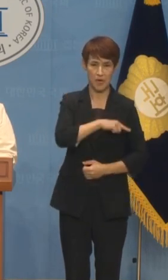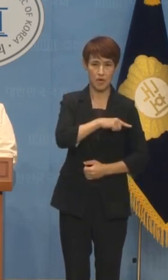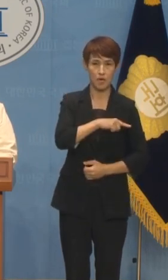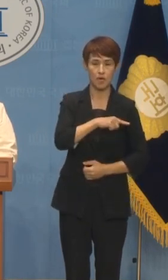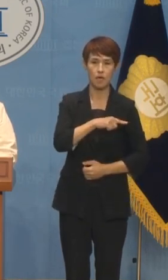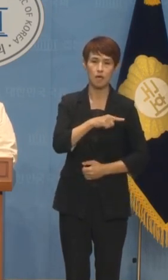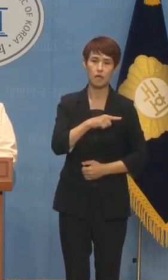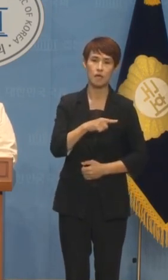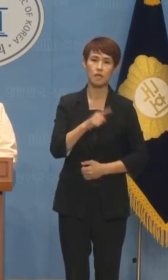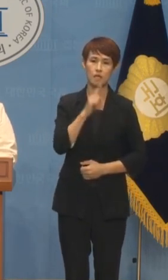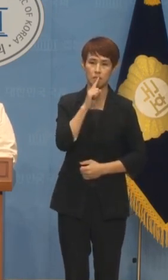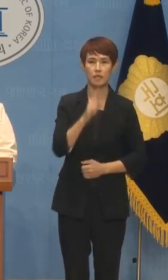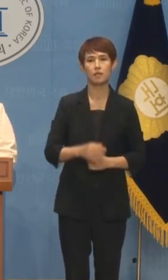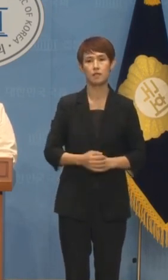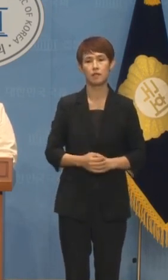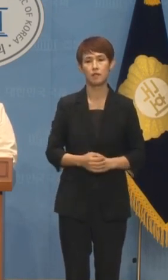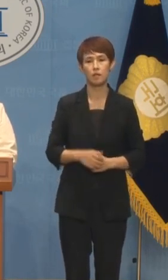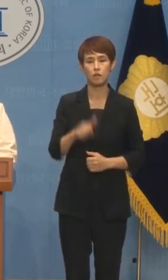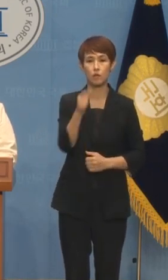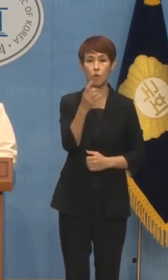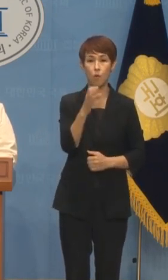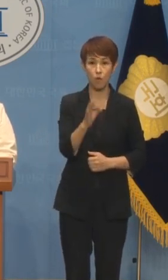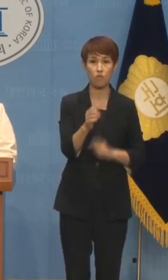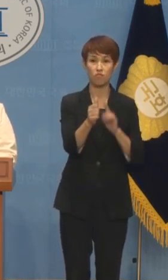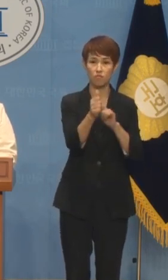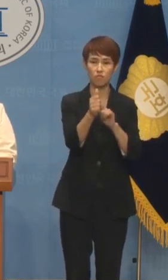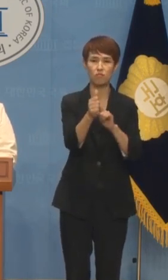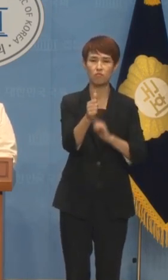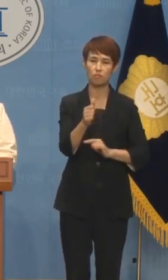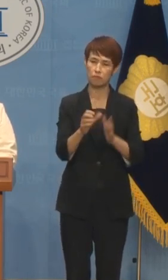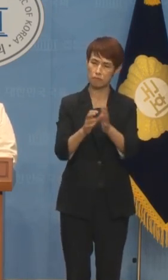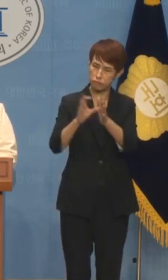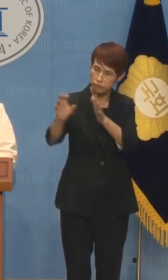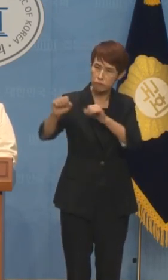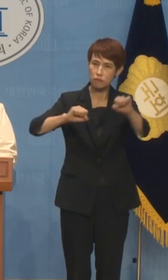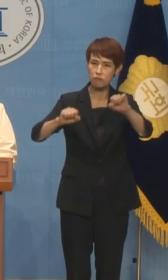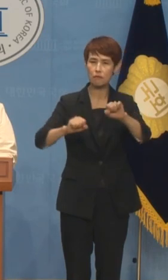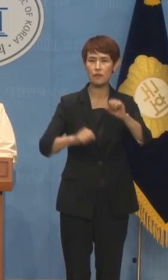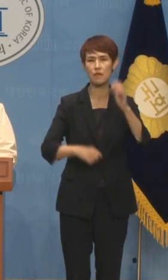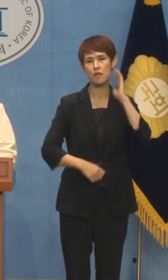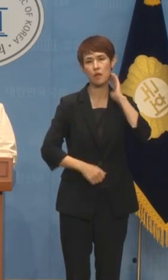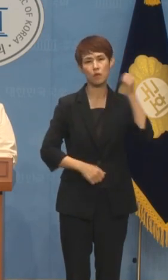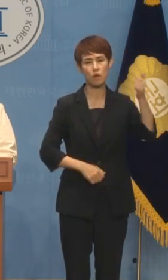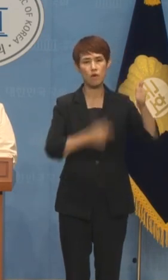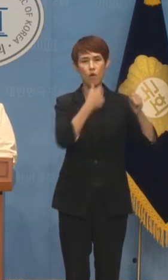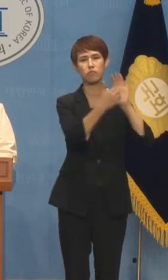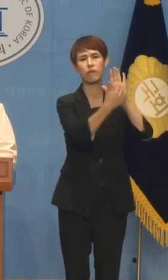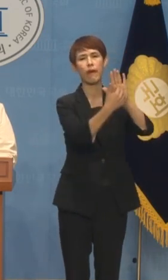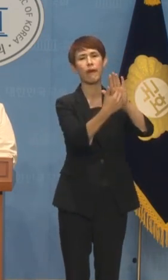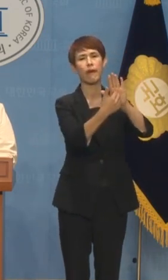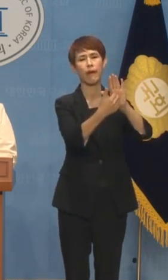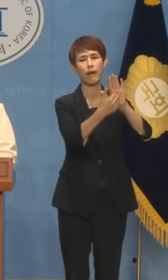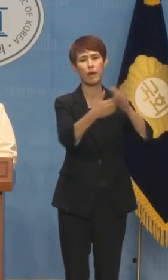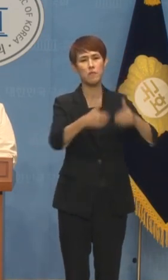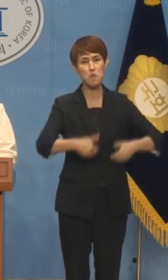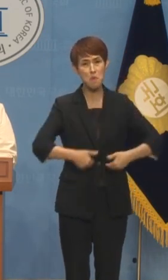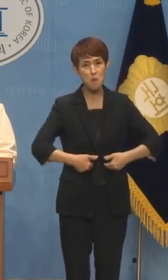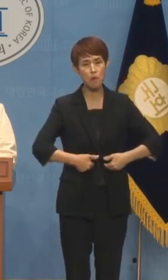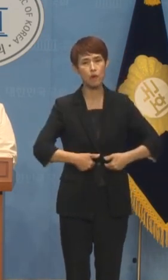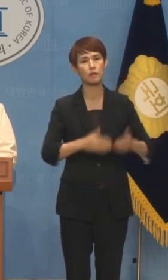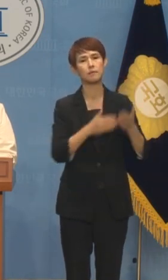폄훼하고, 홍철호 정무수석은 폭거라며 대통령이 거부권을 행사할